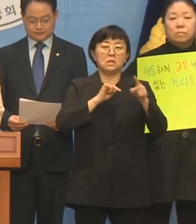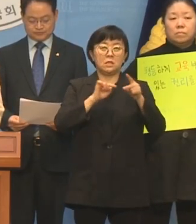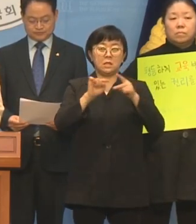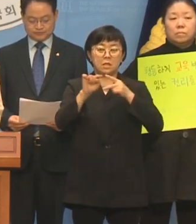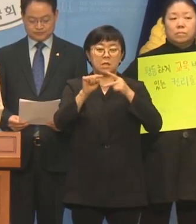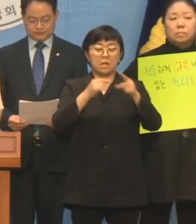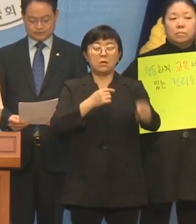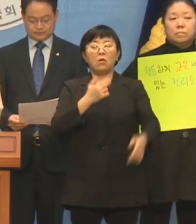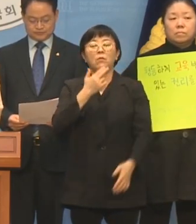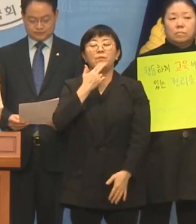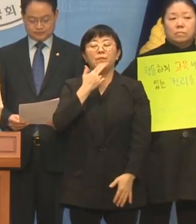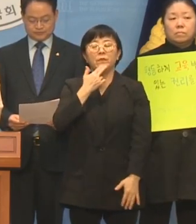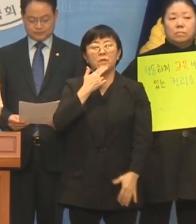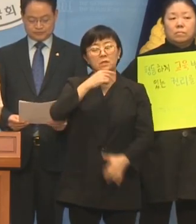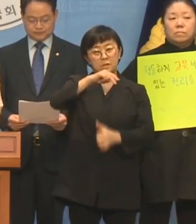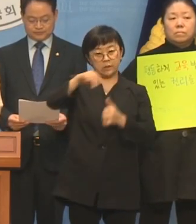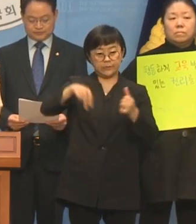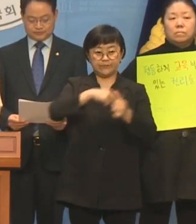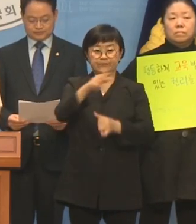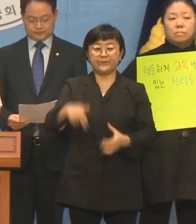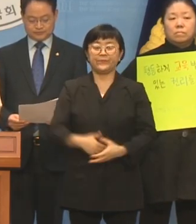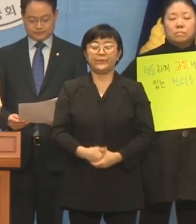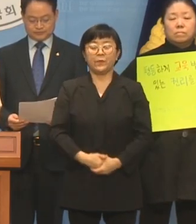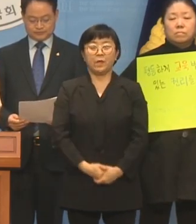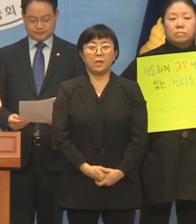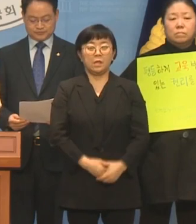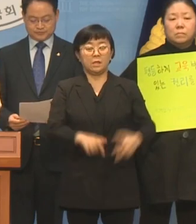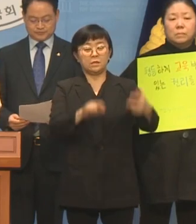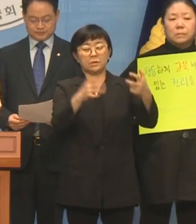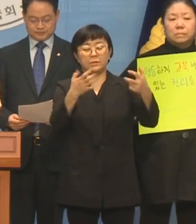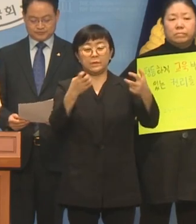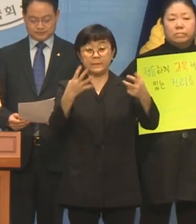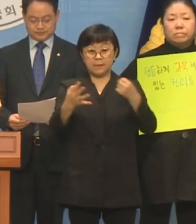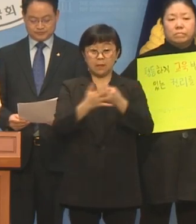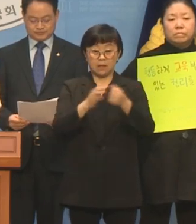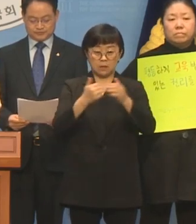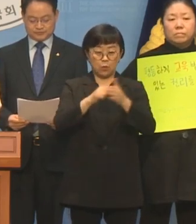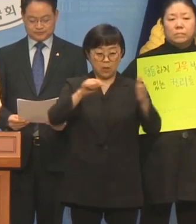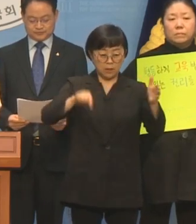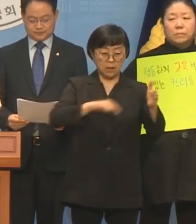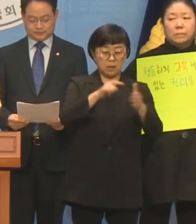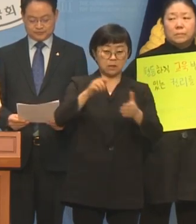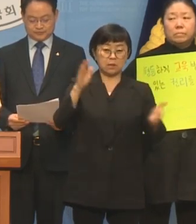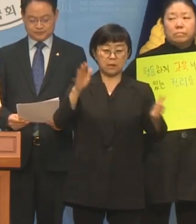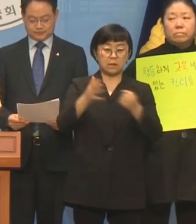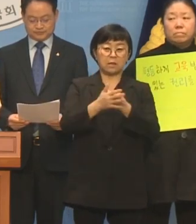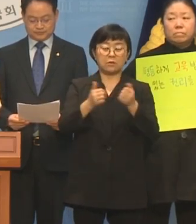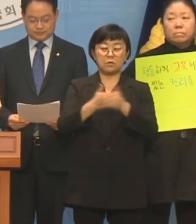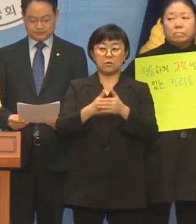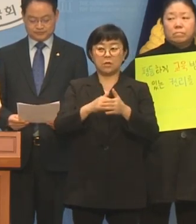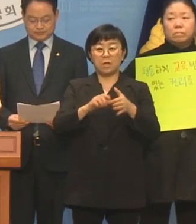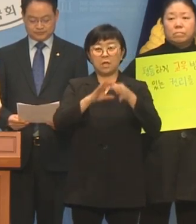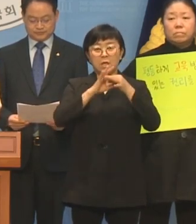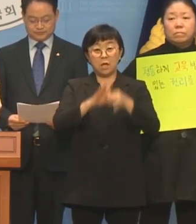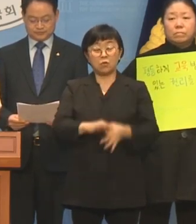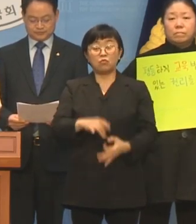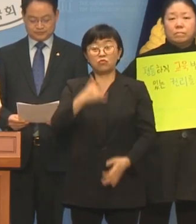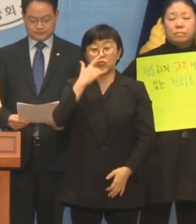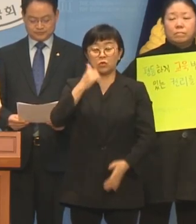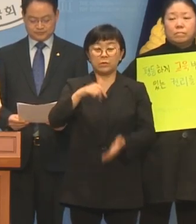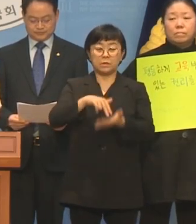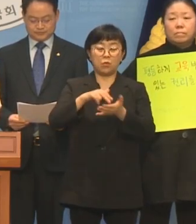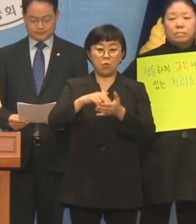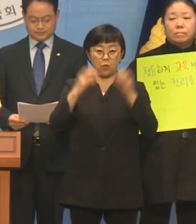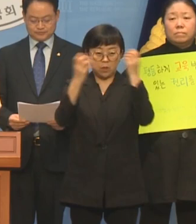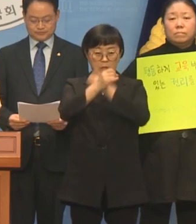매우 낮은 실정이다. 경계성 지능인 당사자와 그 부모는 지속적으로 오해를 받고 이로